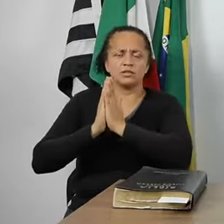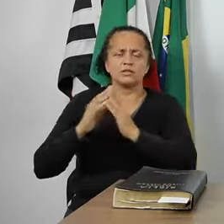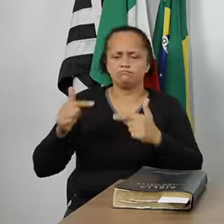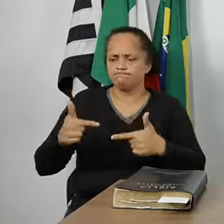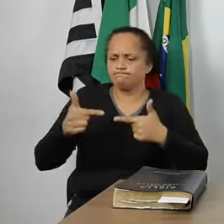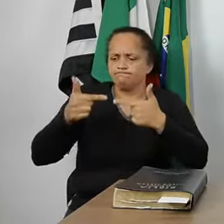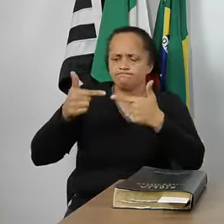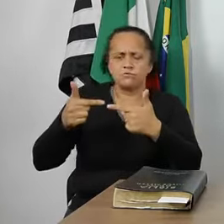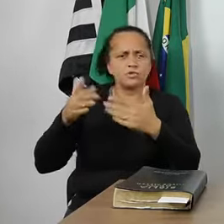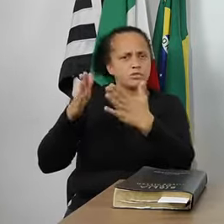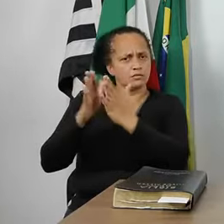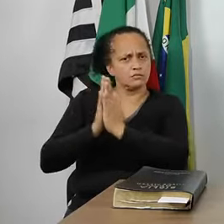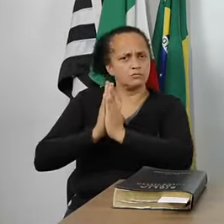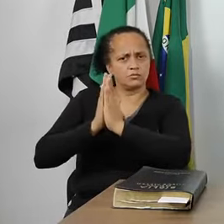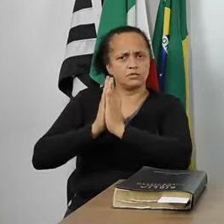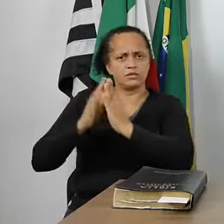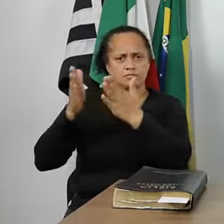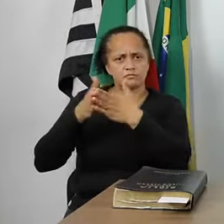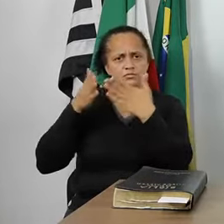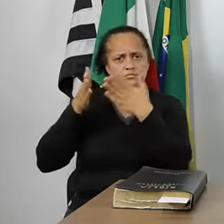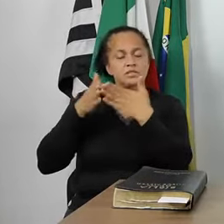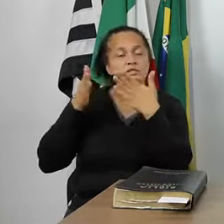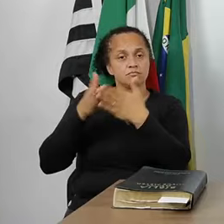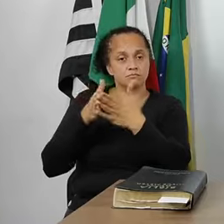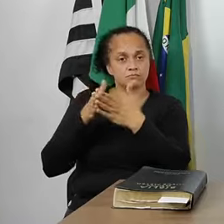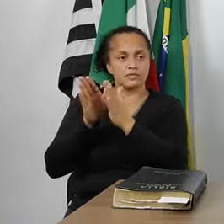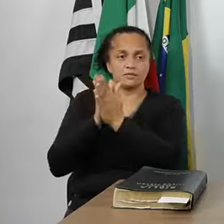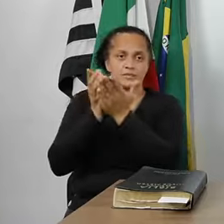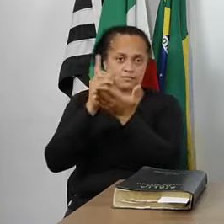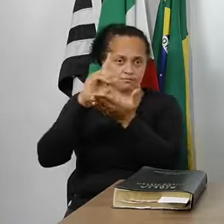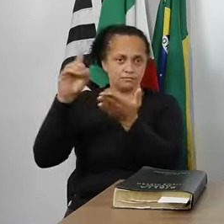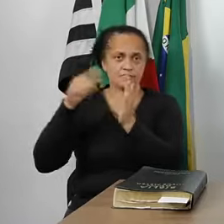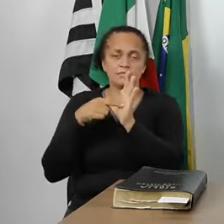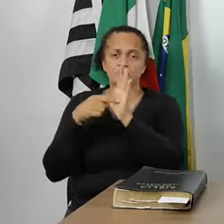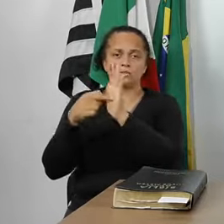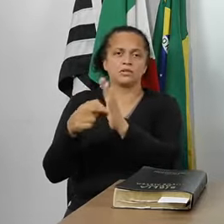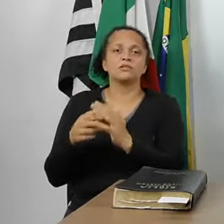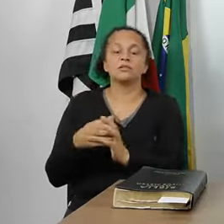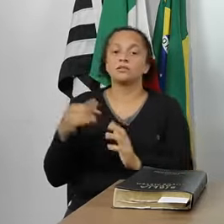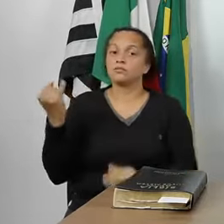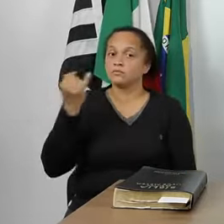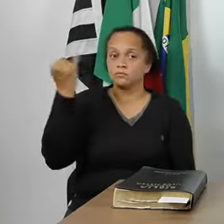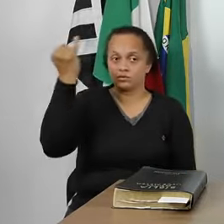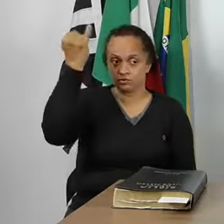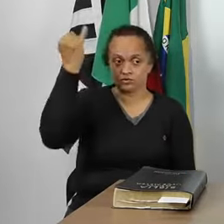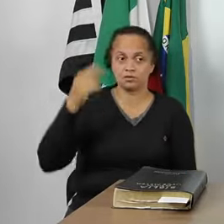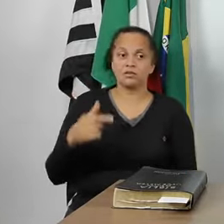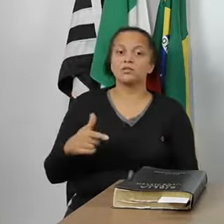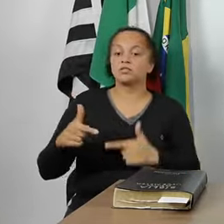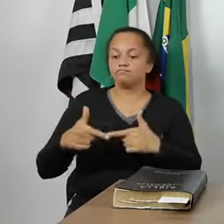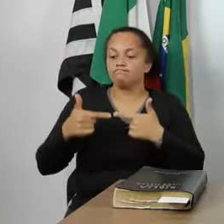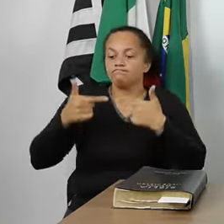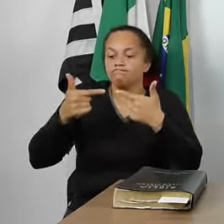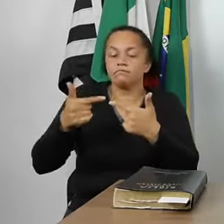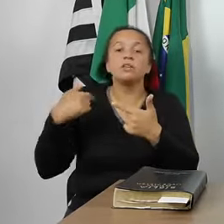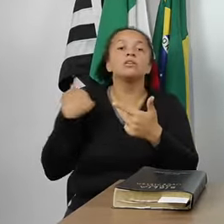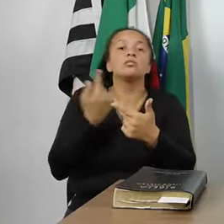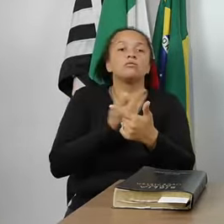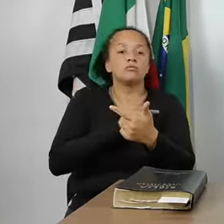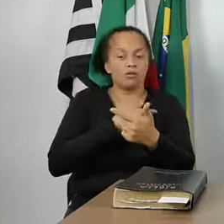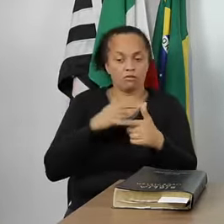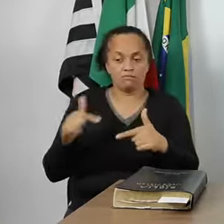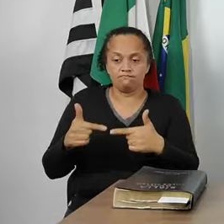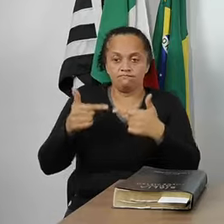E a Bíblia nos ensina um dos princípios mais importantes da perseverança, é que nós perseveramos com ações de